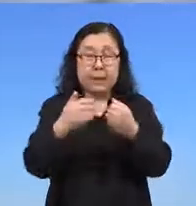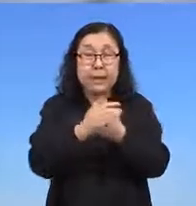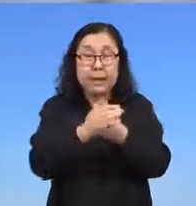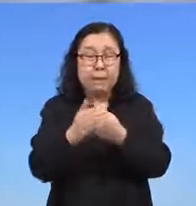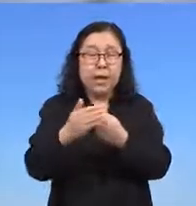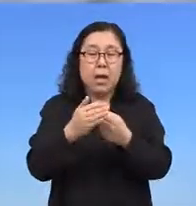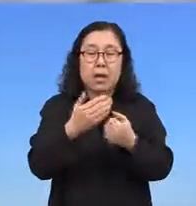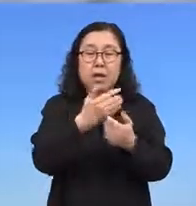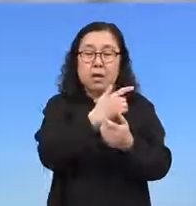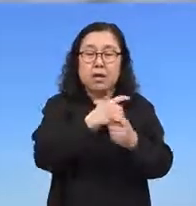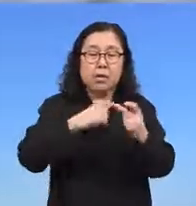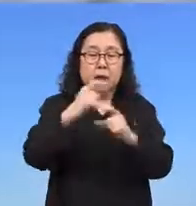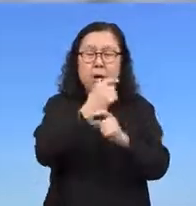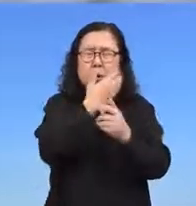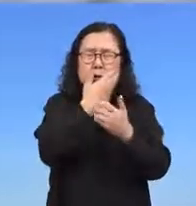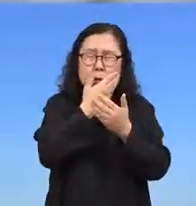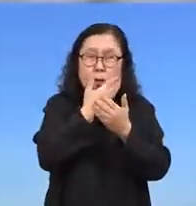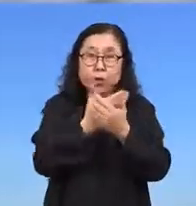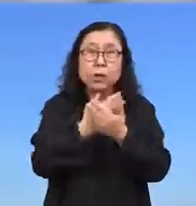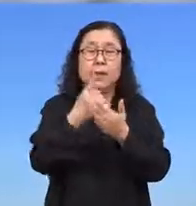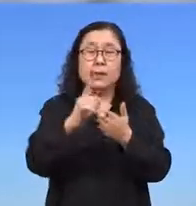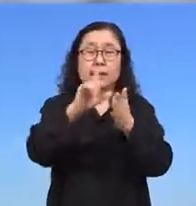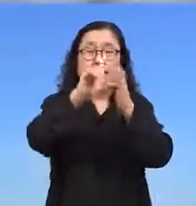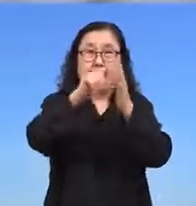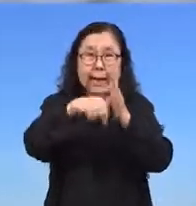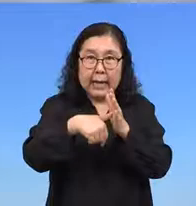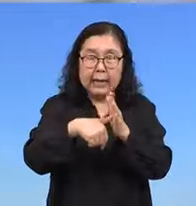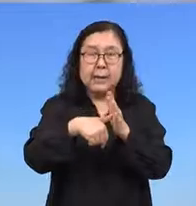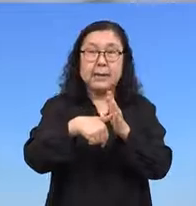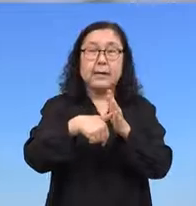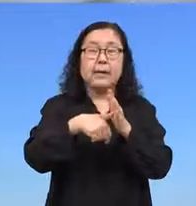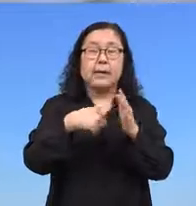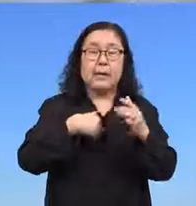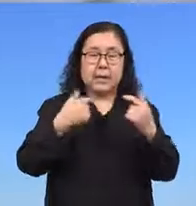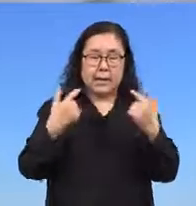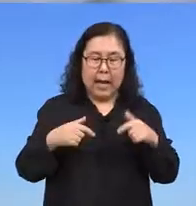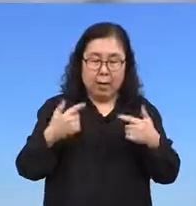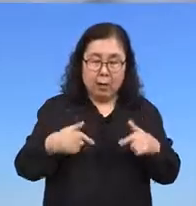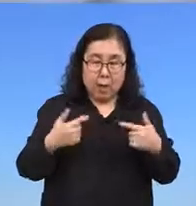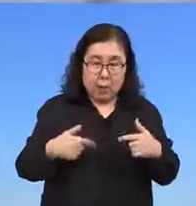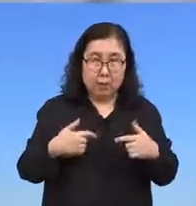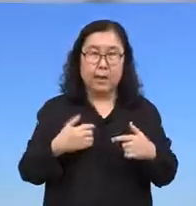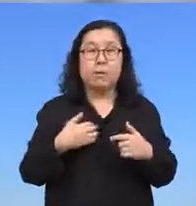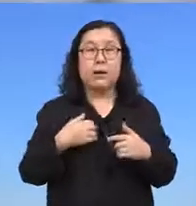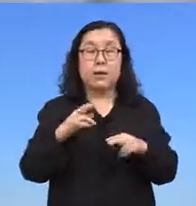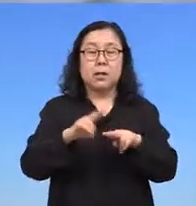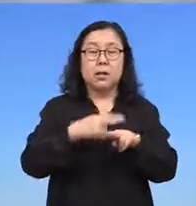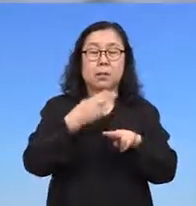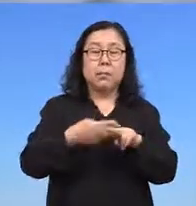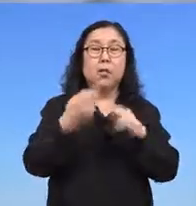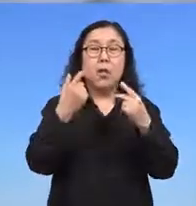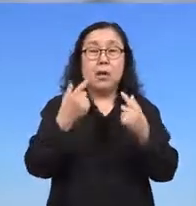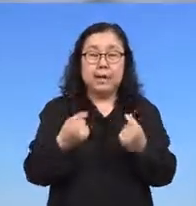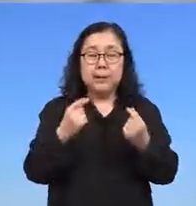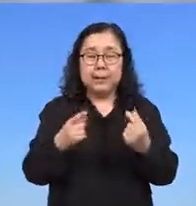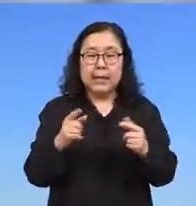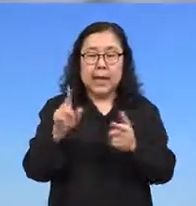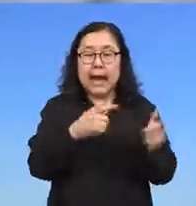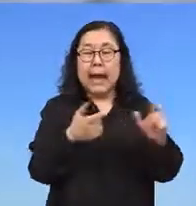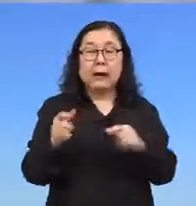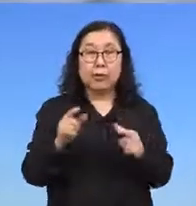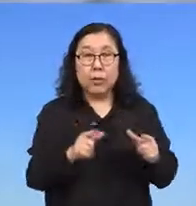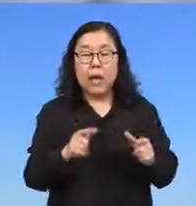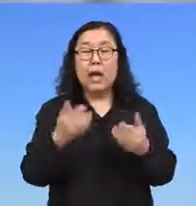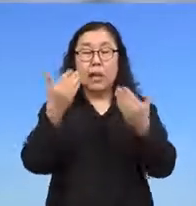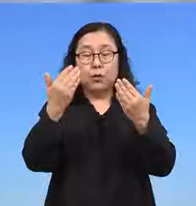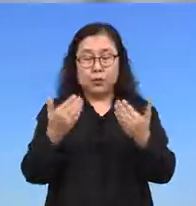더 소중한 이 하루, 얼마 남지 않았기 때문에 더 내게는 선물로 다가오는 오늘 이 하루, 이